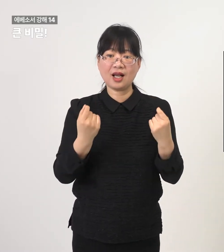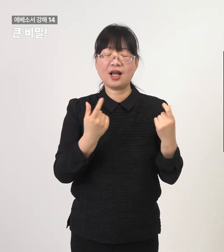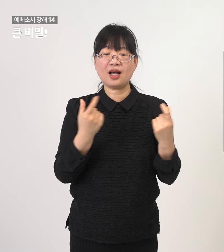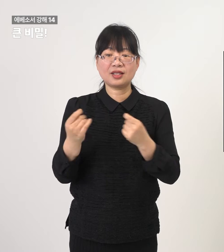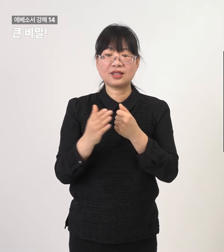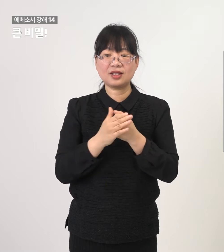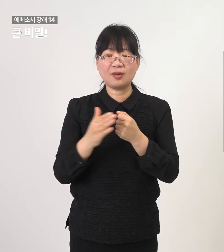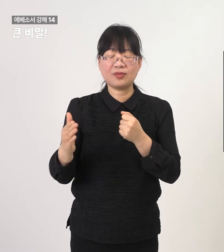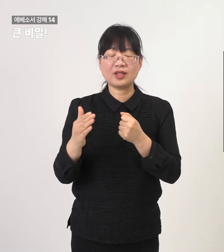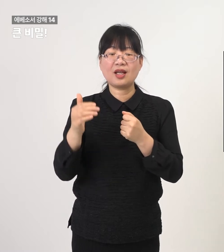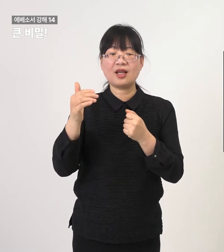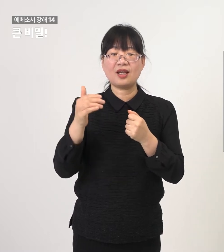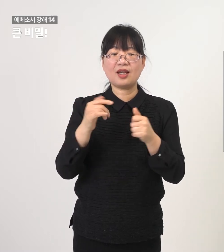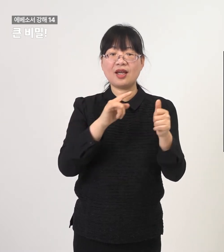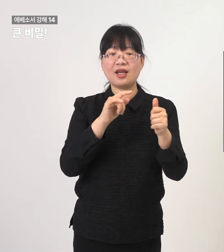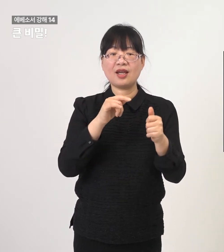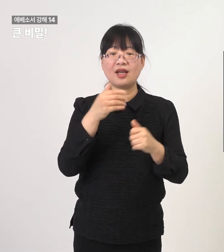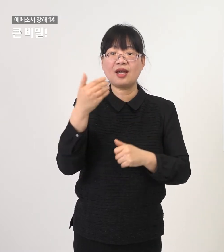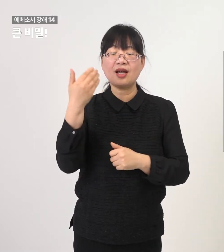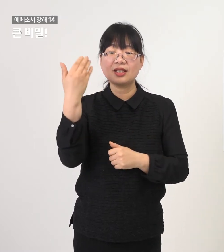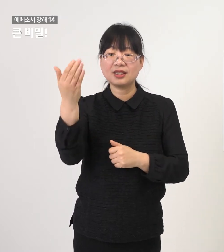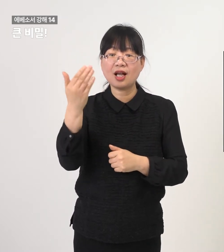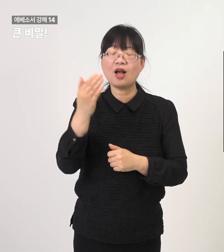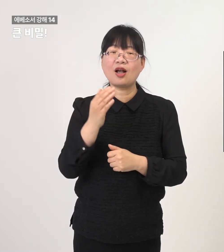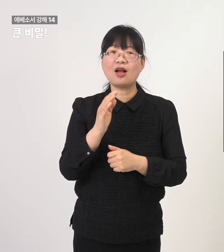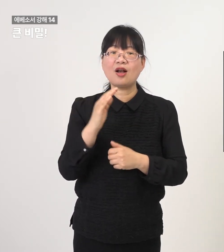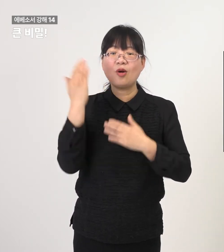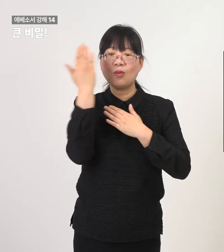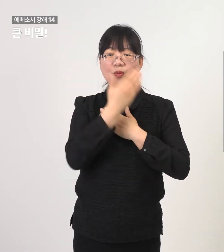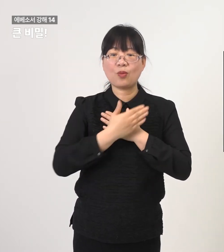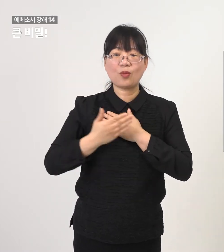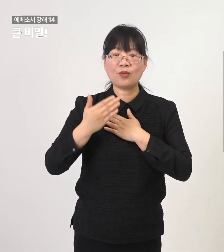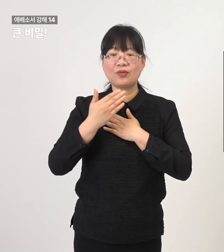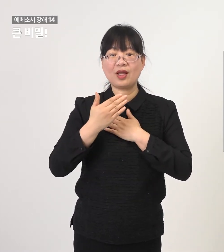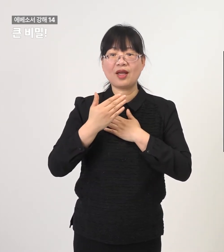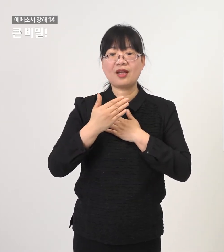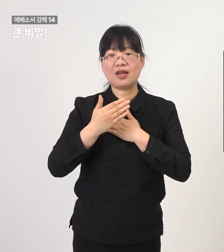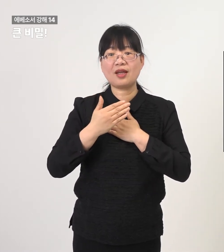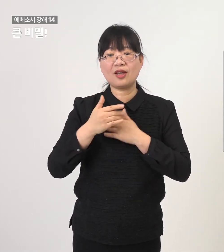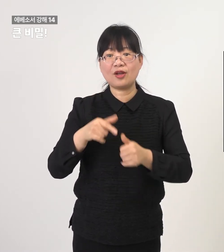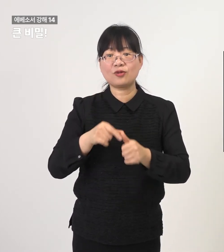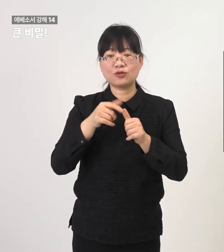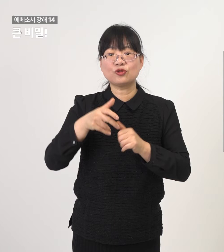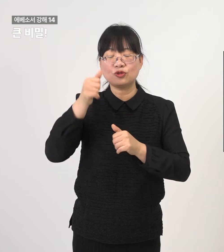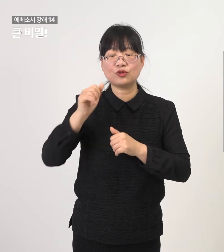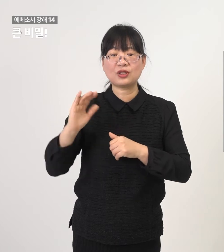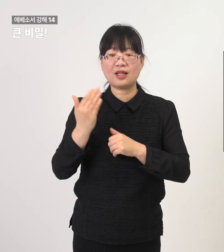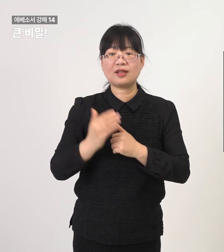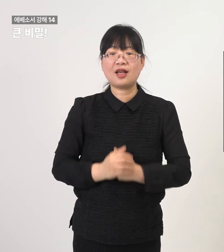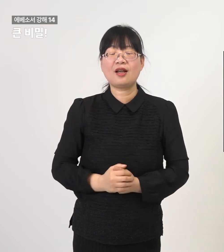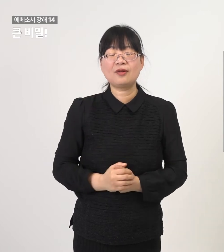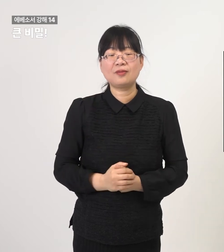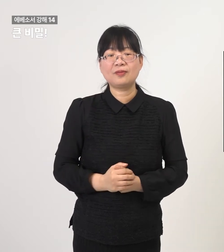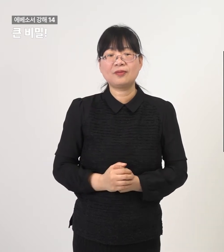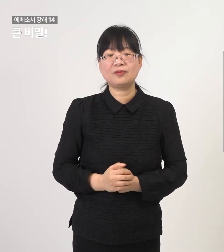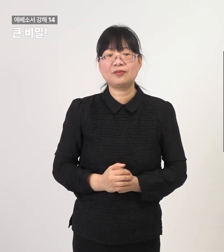같음이니 그가 바로 몸의 구주시니라. 자, 앞을 보실까요? 여기 아주